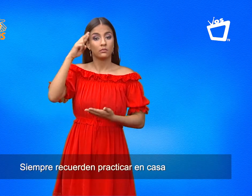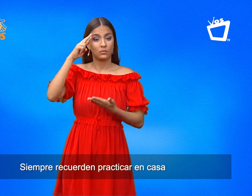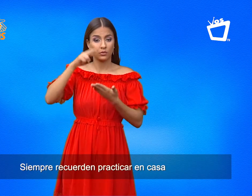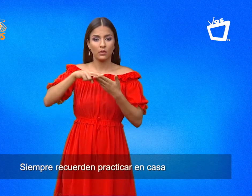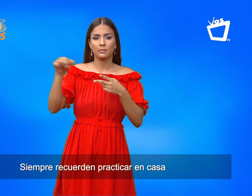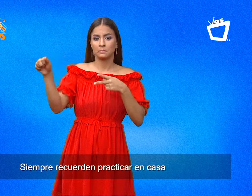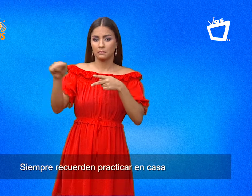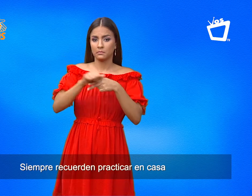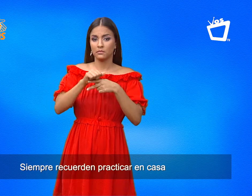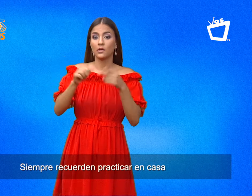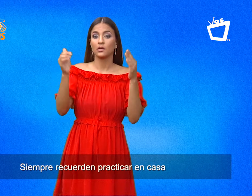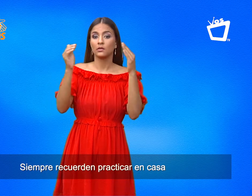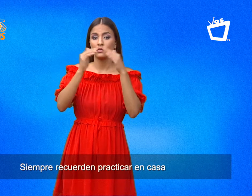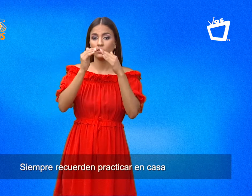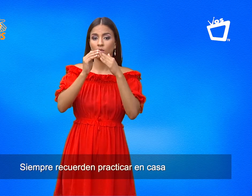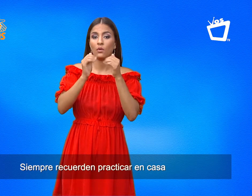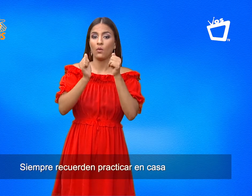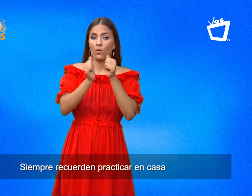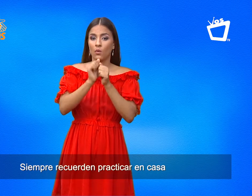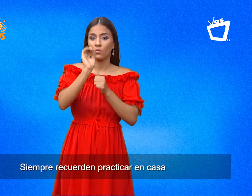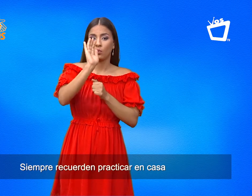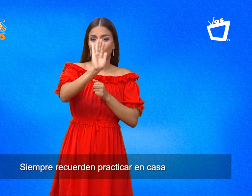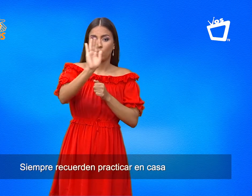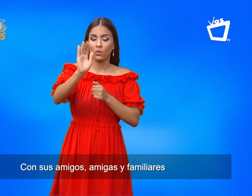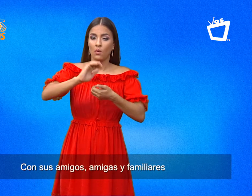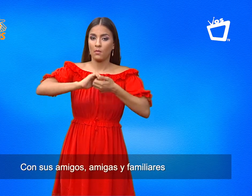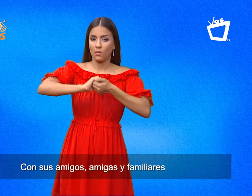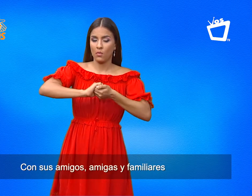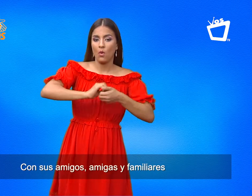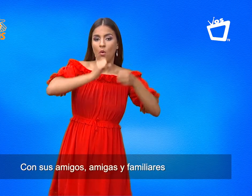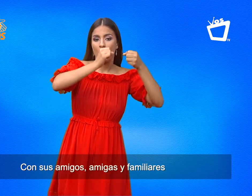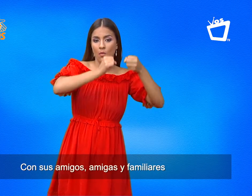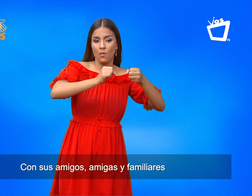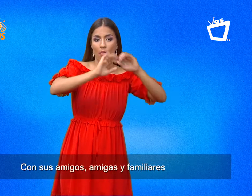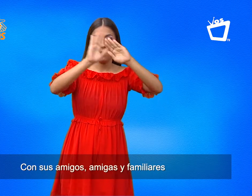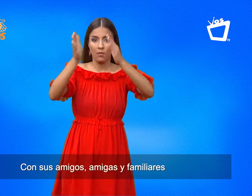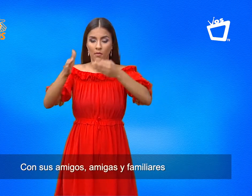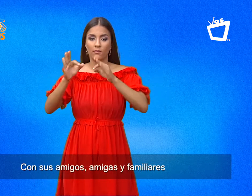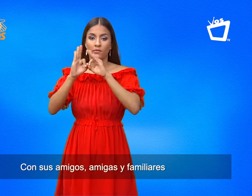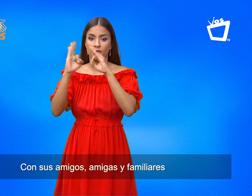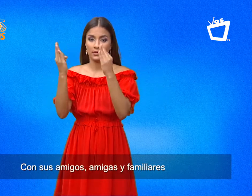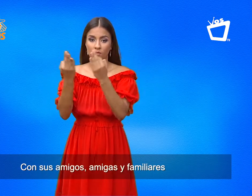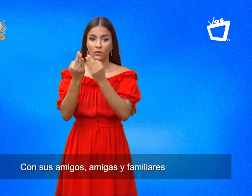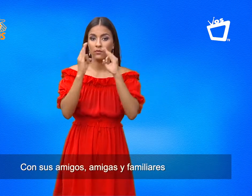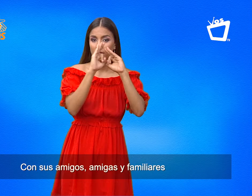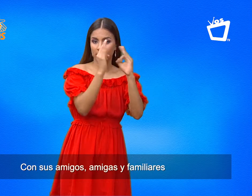siempre recuerden practicar en casa con sus amigos y amigas y familiares